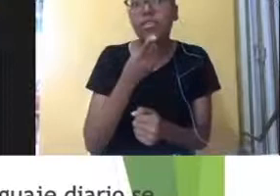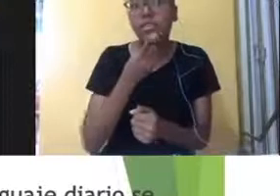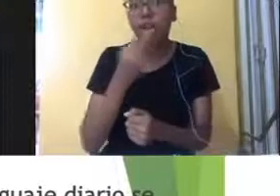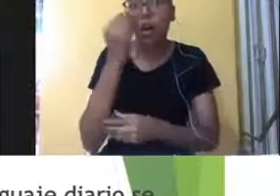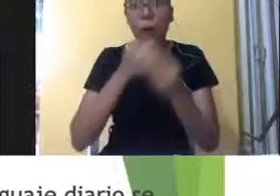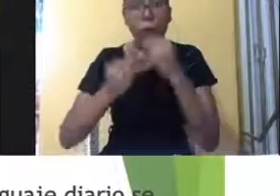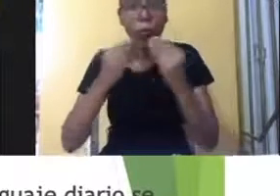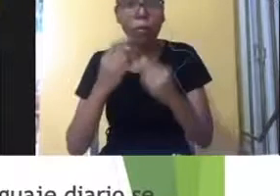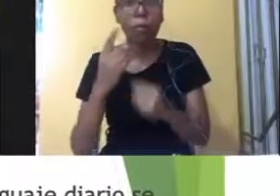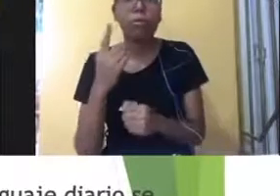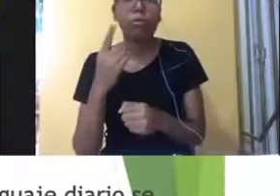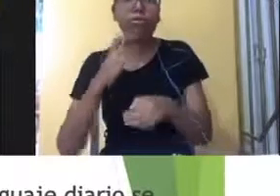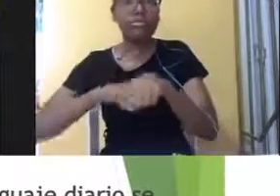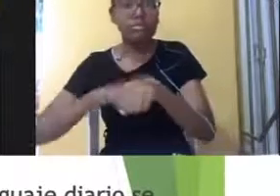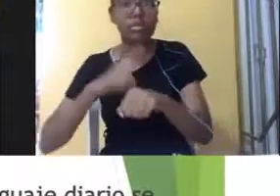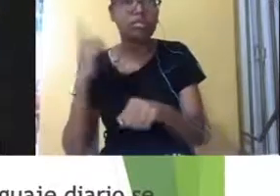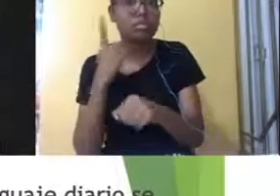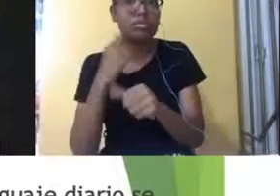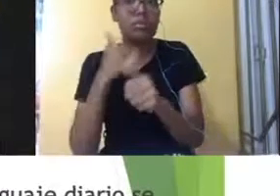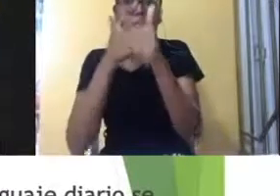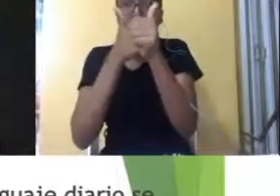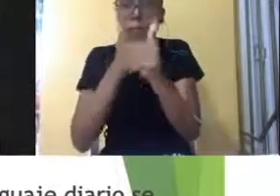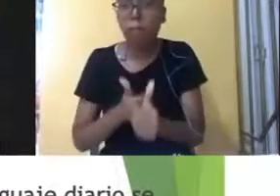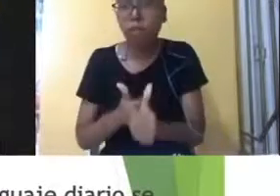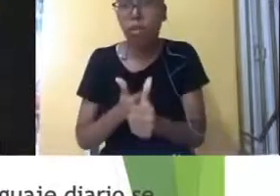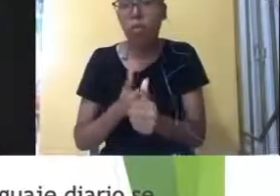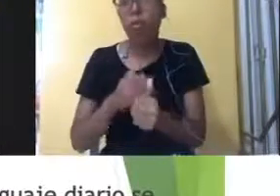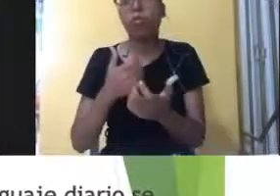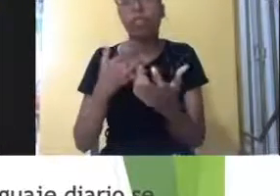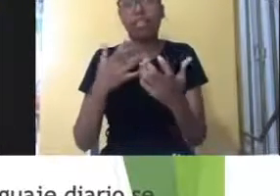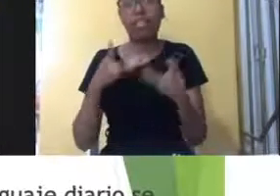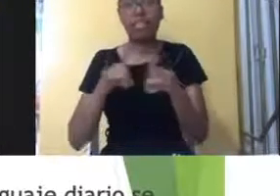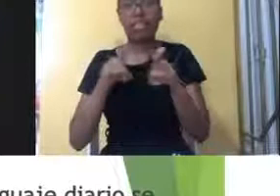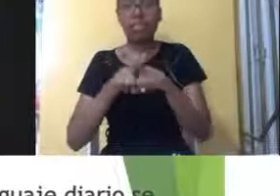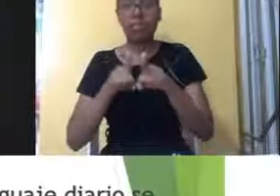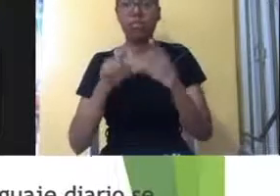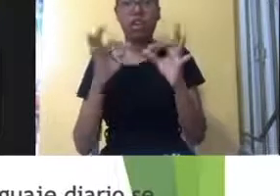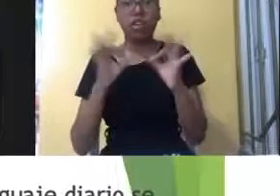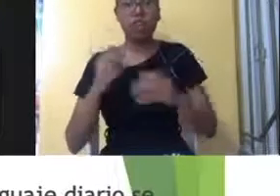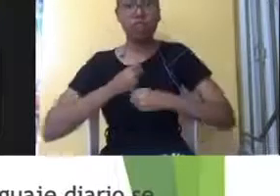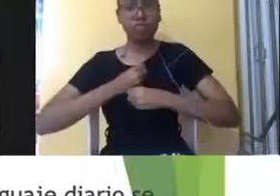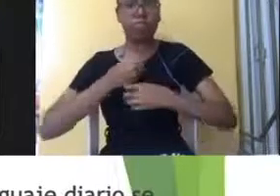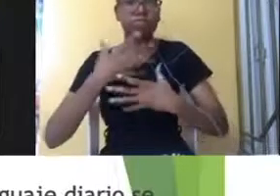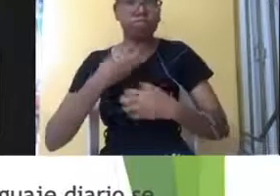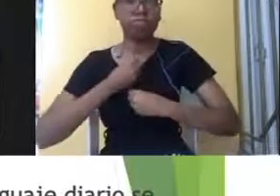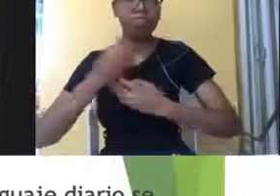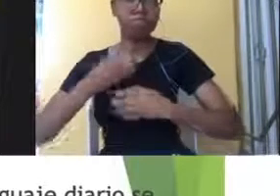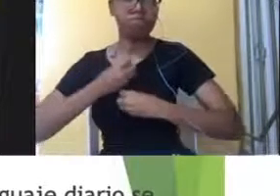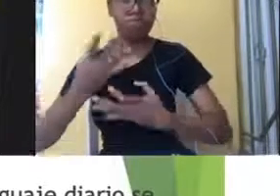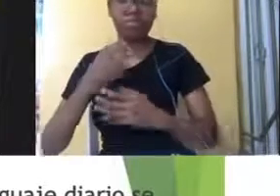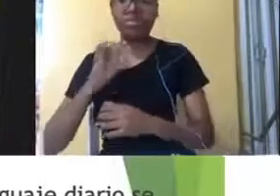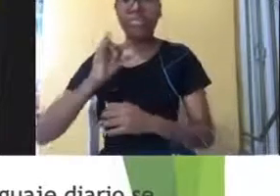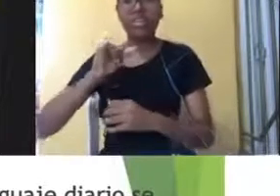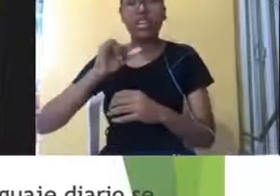vestuario que tenemos nosotros, tienen una manera socialmente de comportarse. Eso es un poco como lo que es cultura,